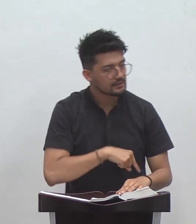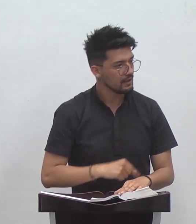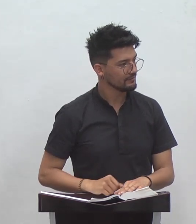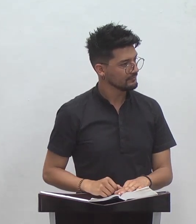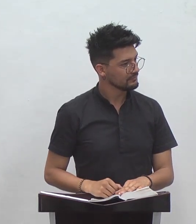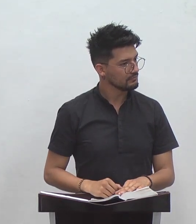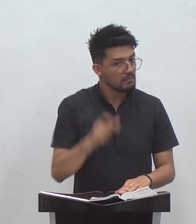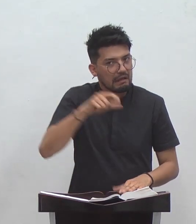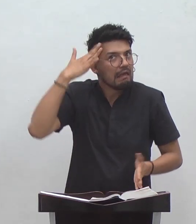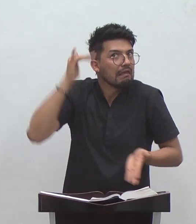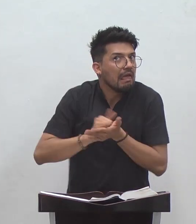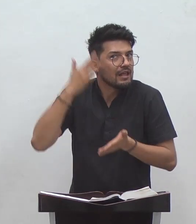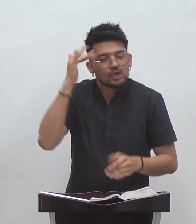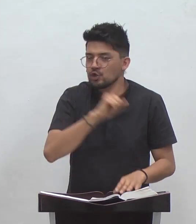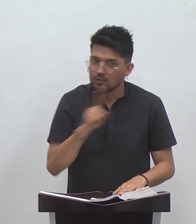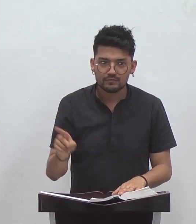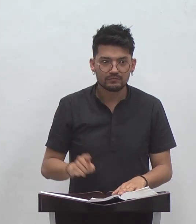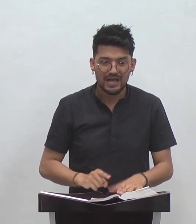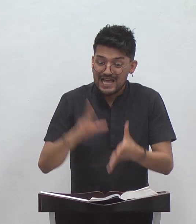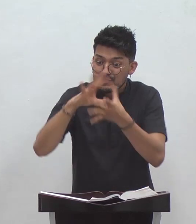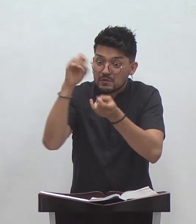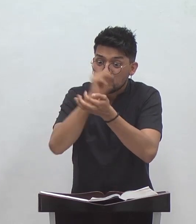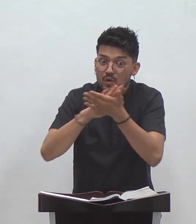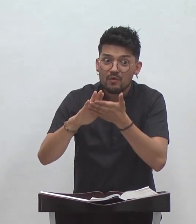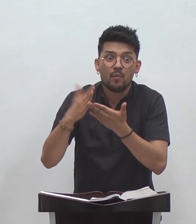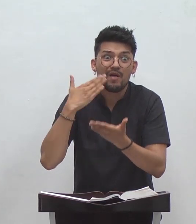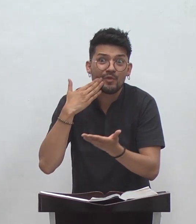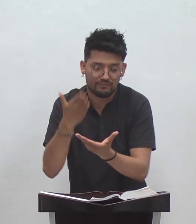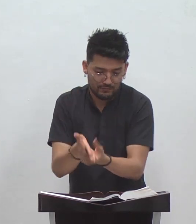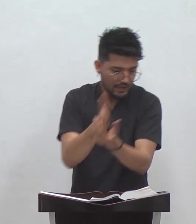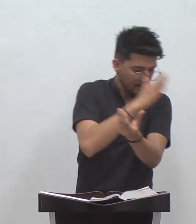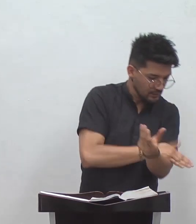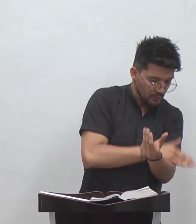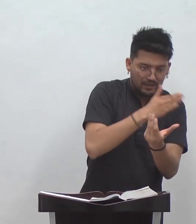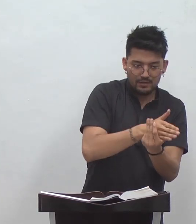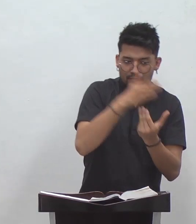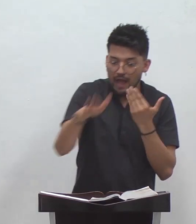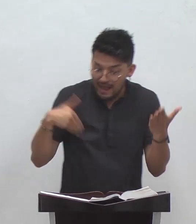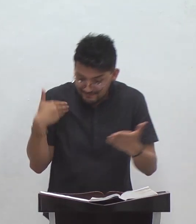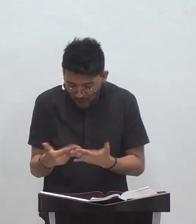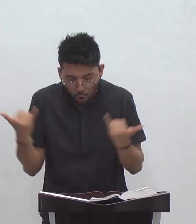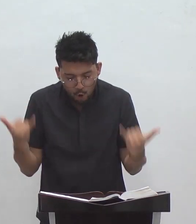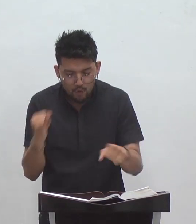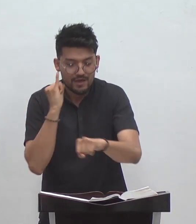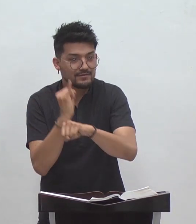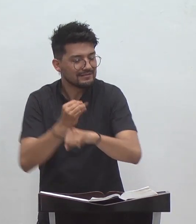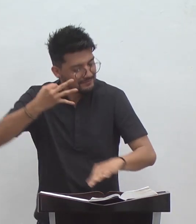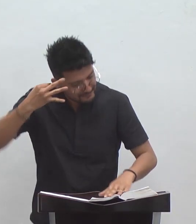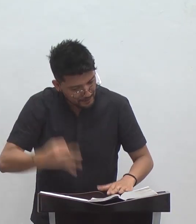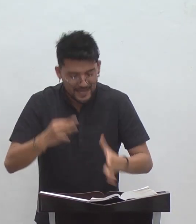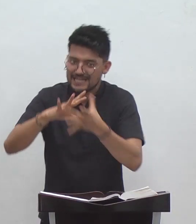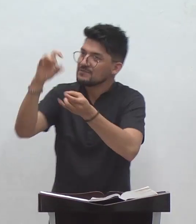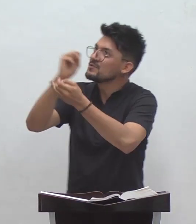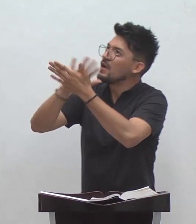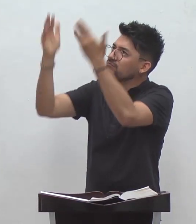diferente. No, deje de creer esas mentiras de Satanás. El Espíritu Santo desde el Antiguo al Nuevo Testamento siempre